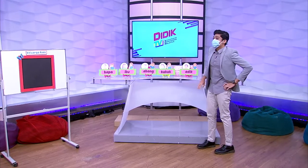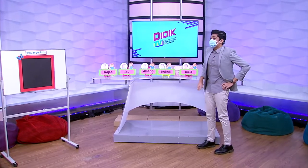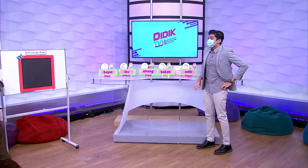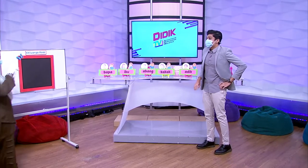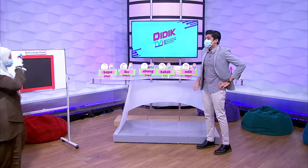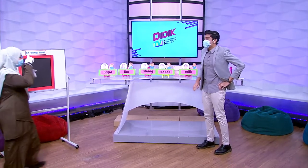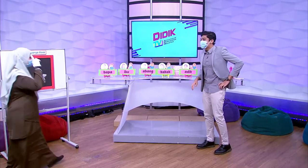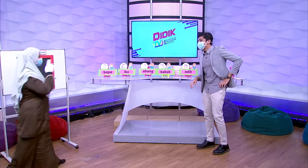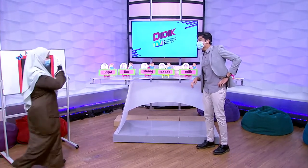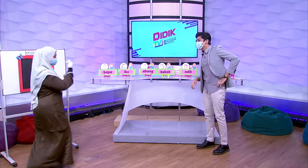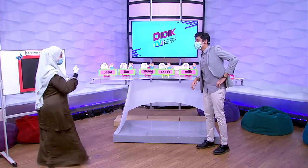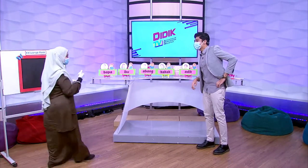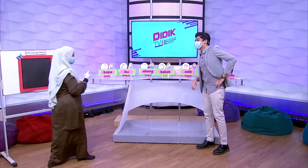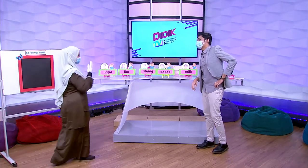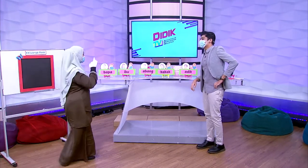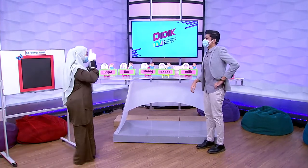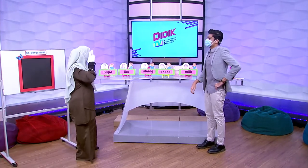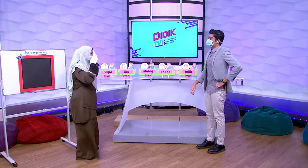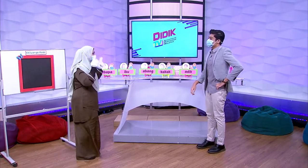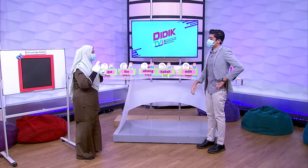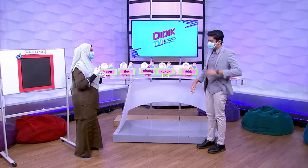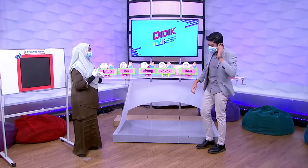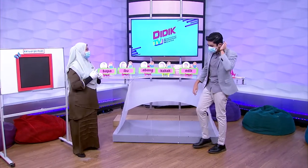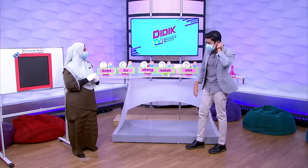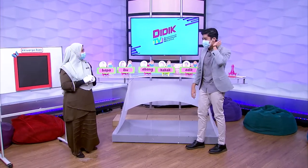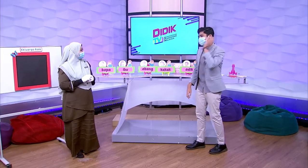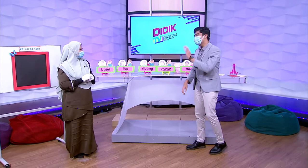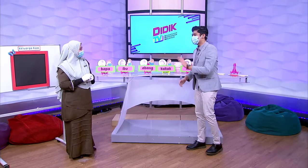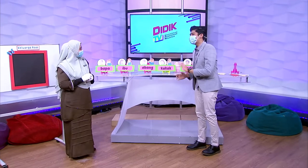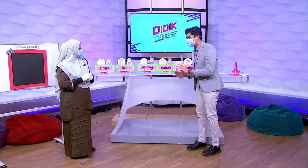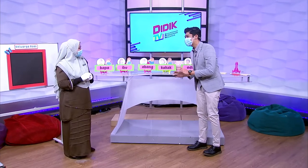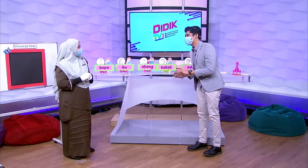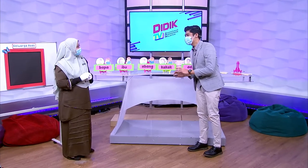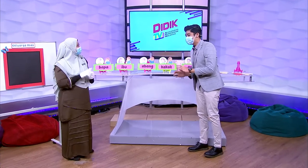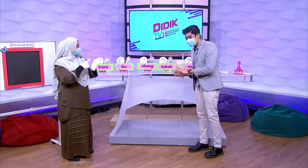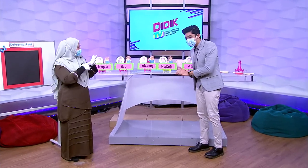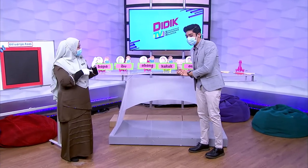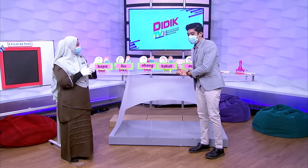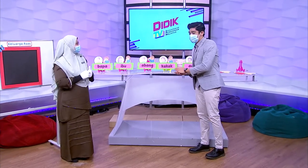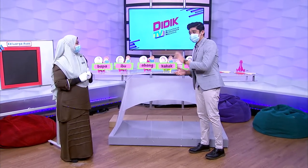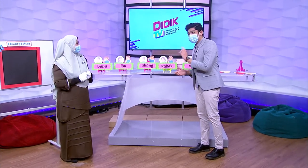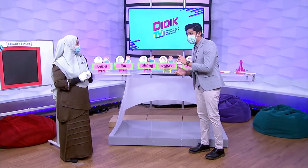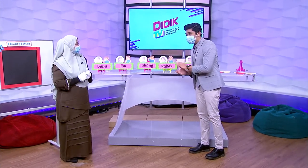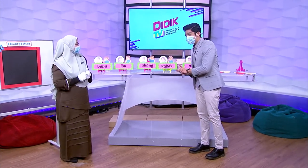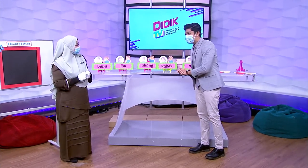eh si Bruce episode Digo sekaligus sebab jadi boyfriend